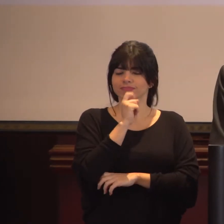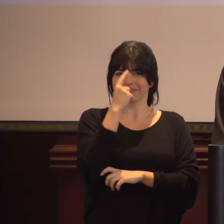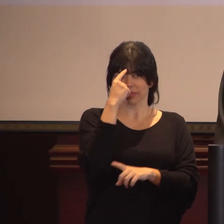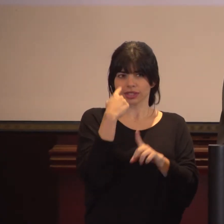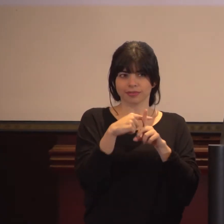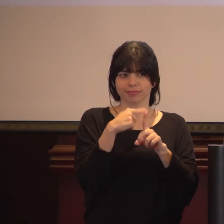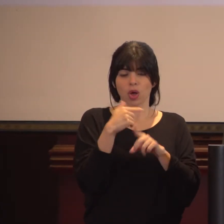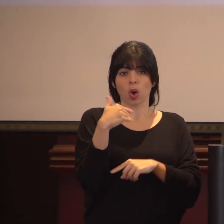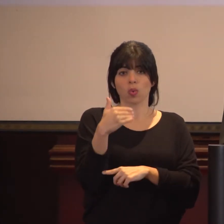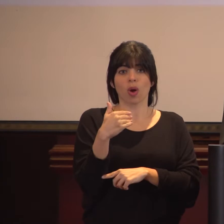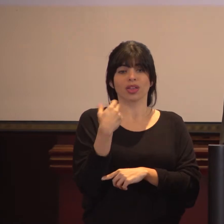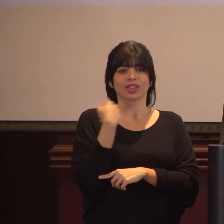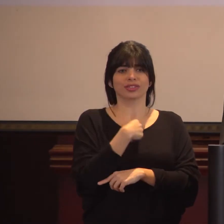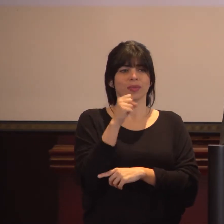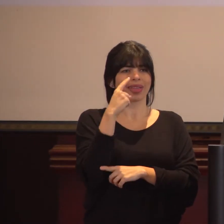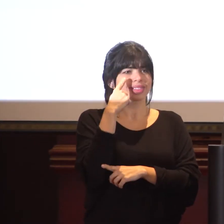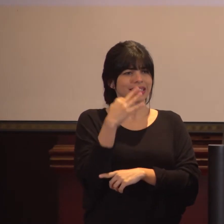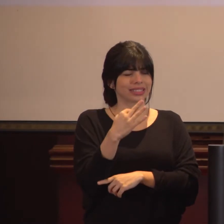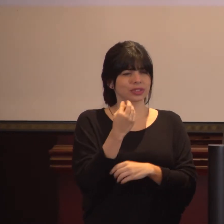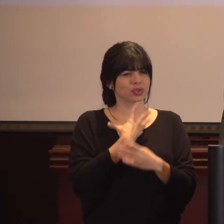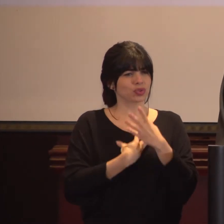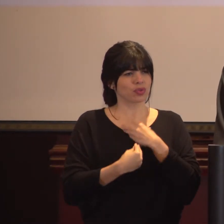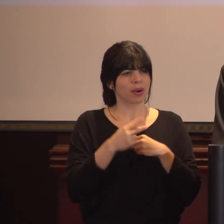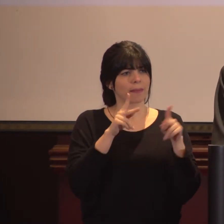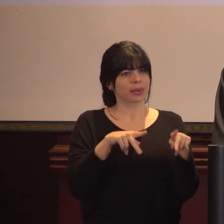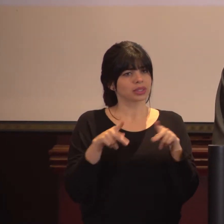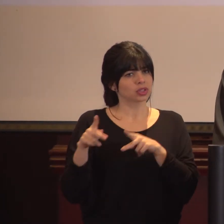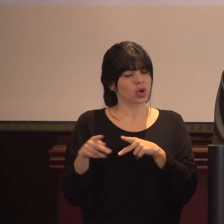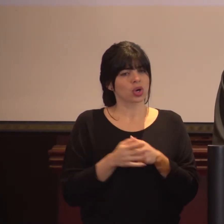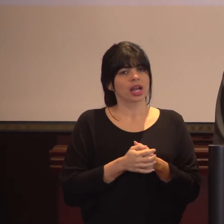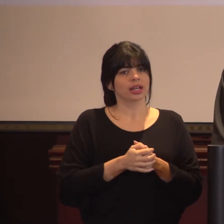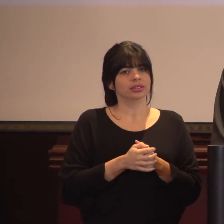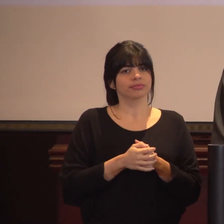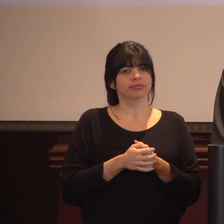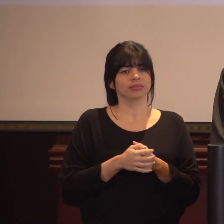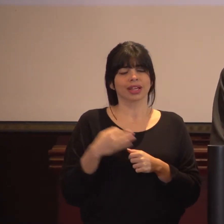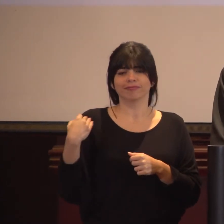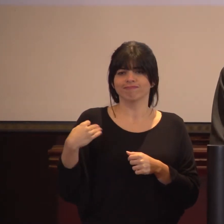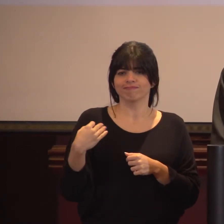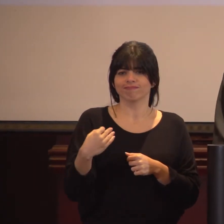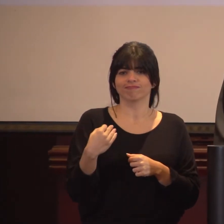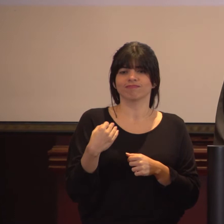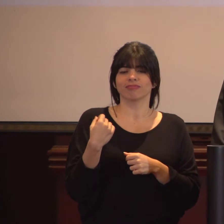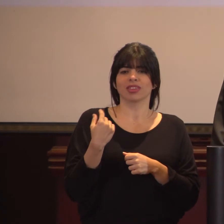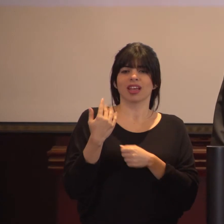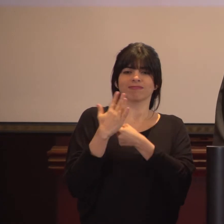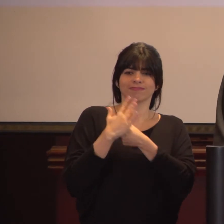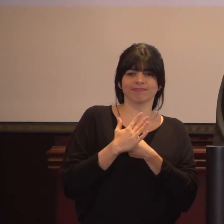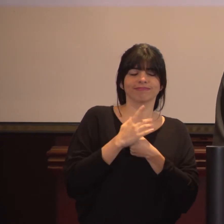optimista Cuando somos testigos del sufrimiento de las personas que todos los días se ven obligados a